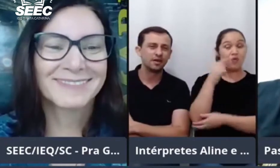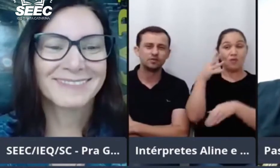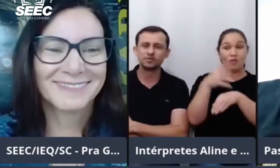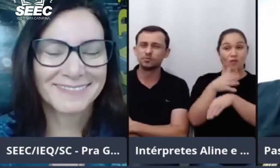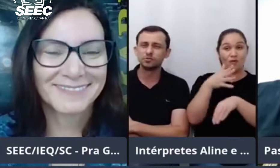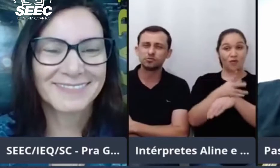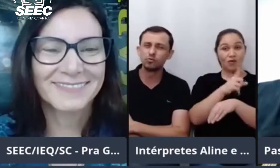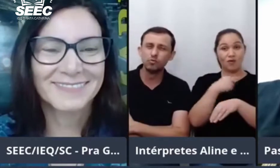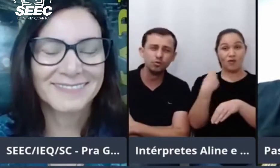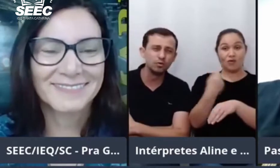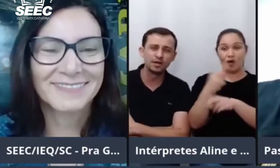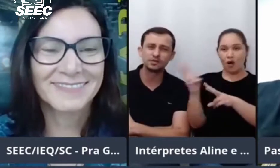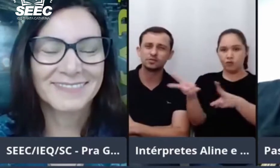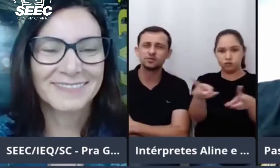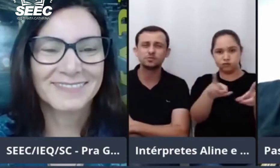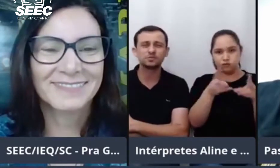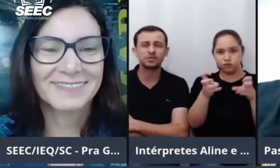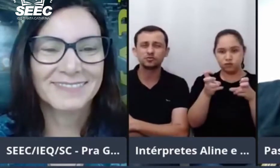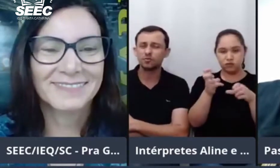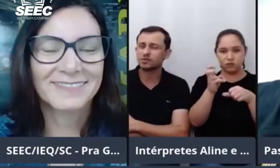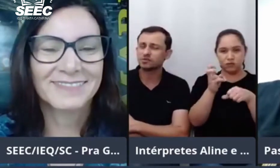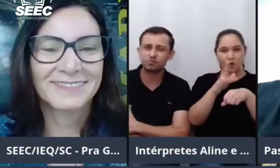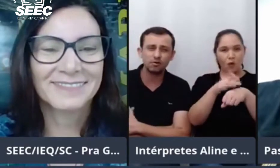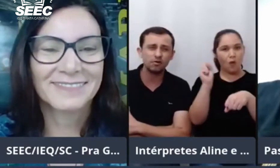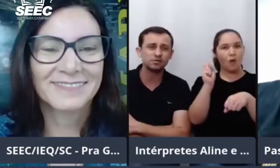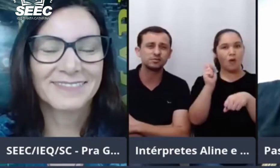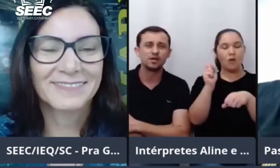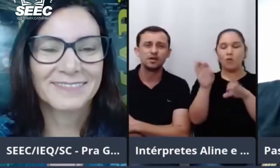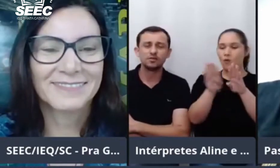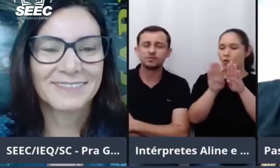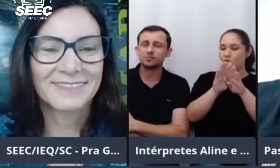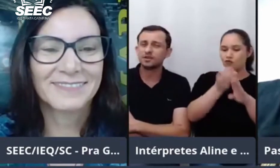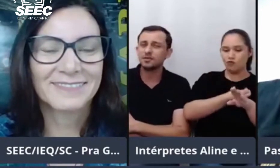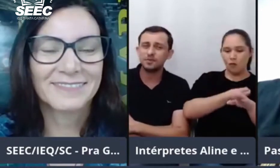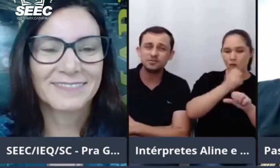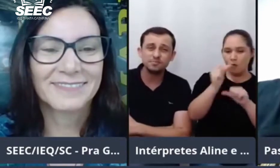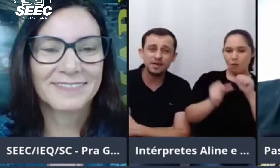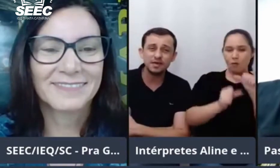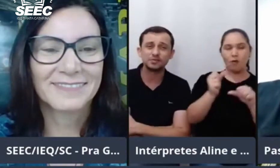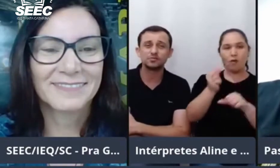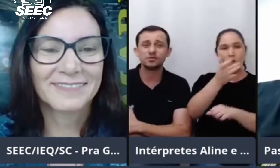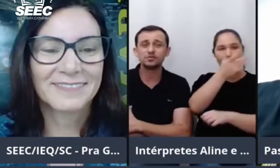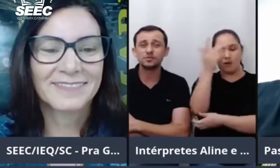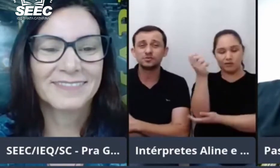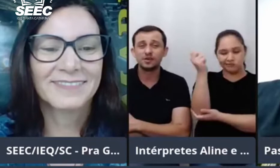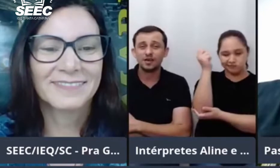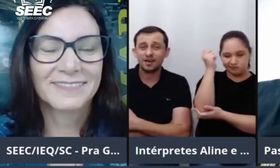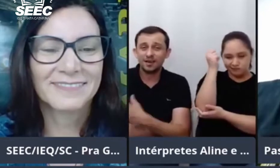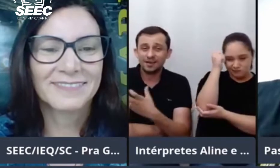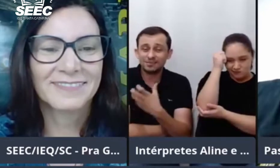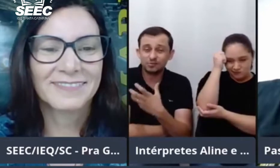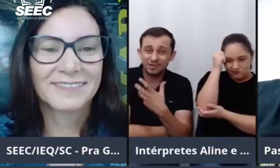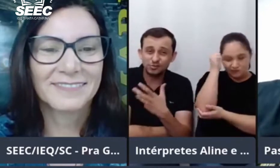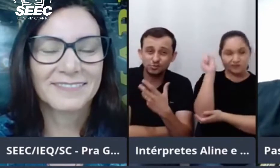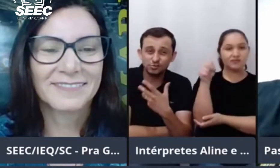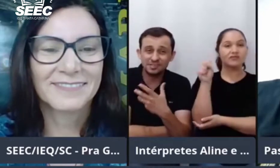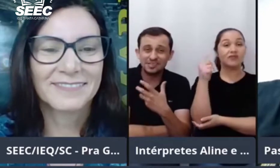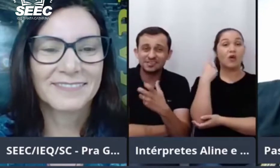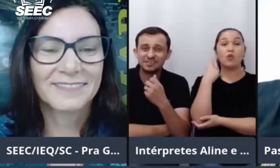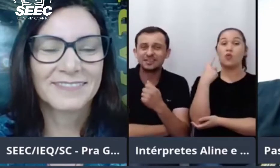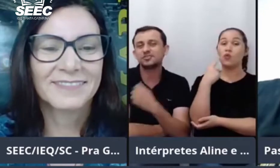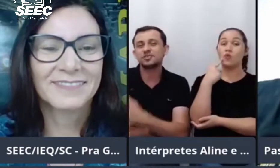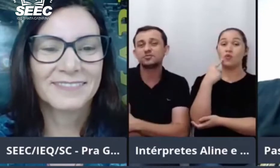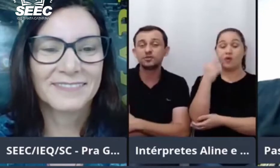Deus. Nós vimos curas, nós vimos transformações, nós vimos arrependimento, nós vimos as